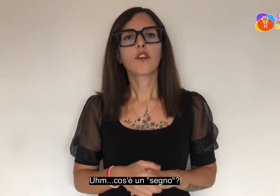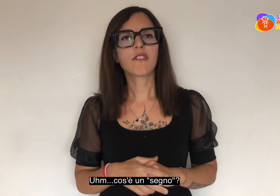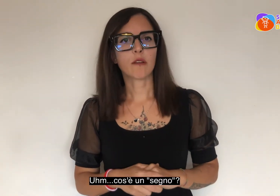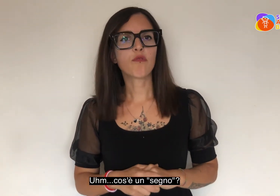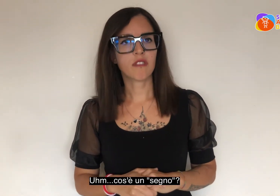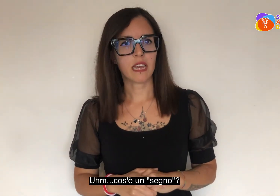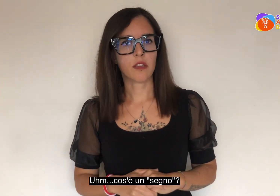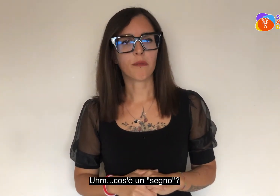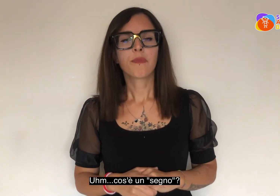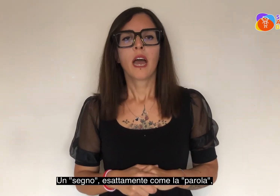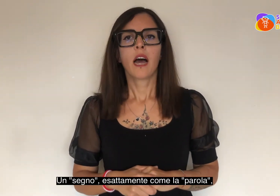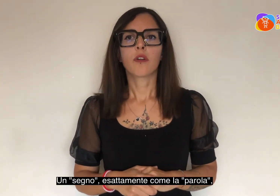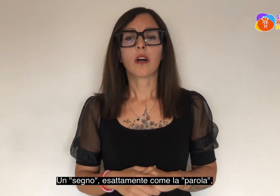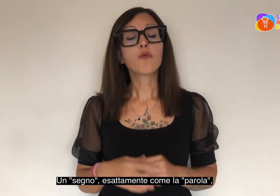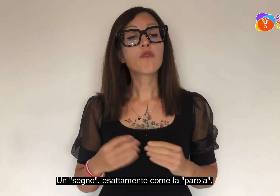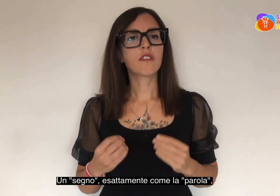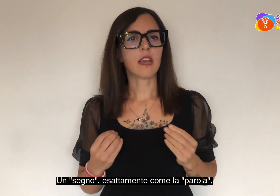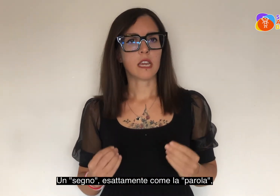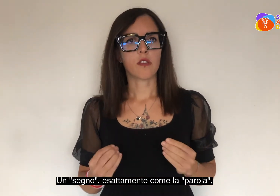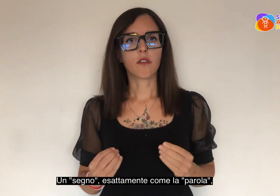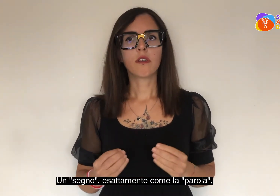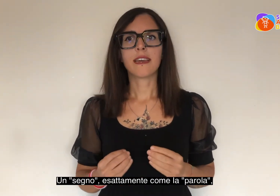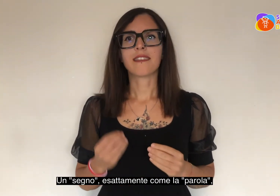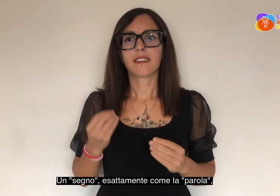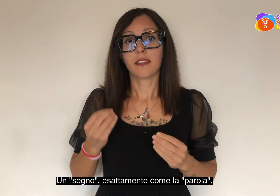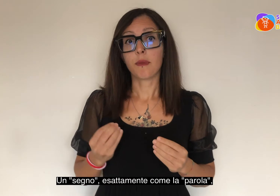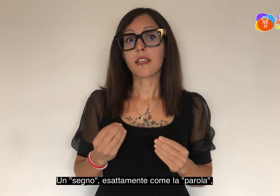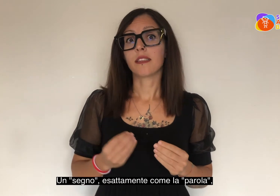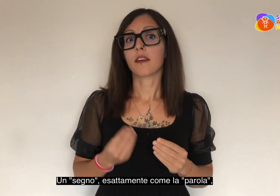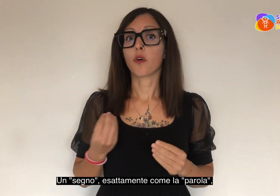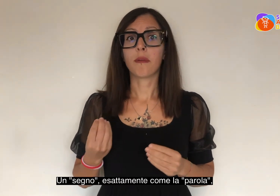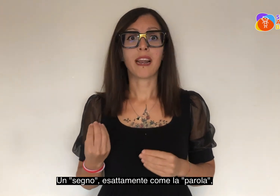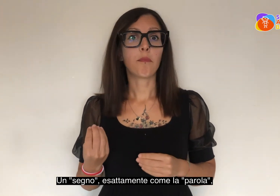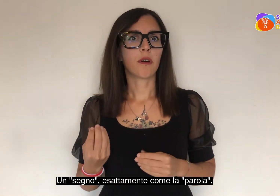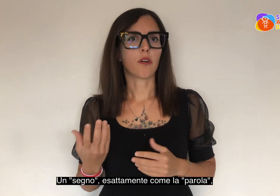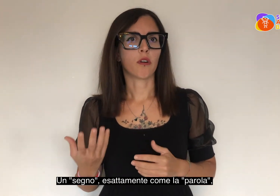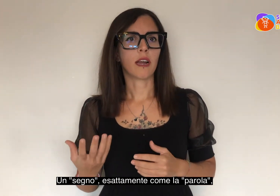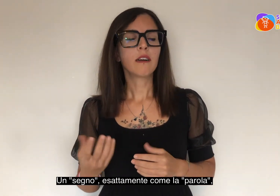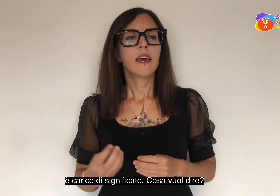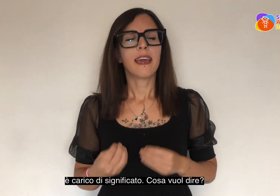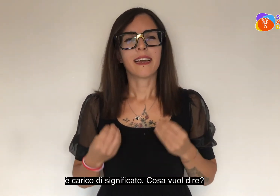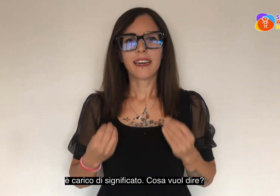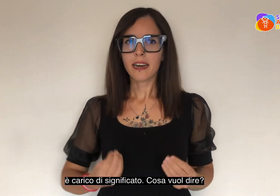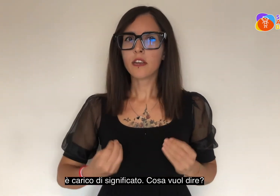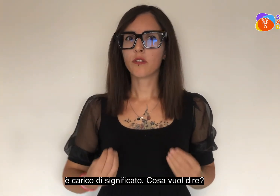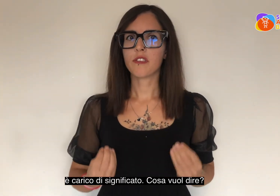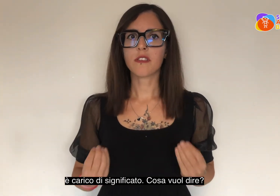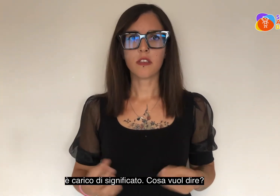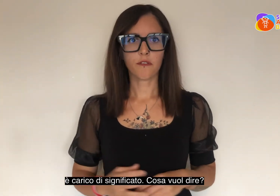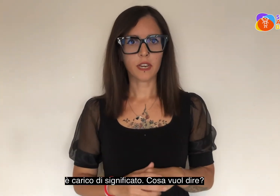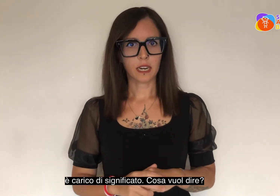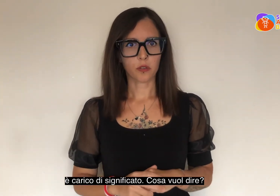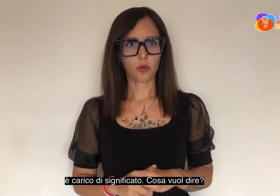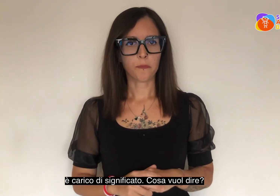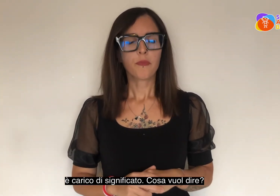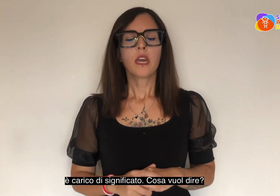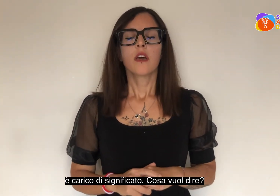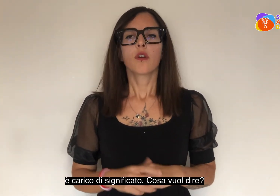Cos'è un segno? Allora, un segno, esattamente come la parola, è carico di significato. Cosa